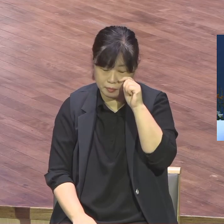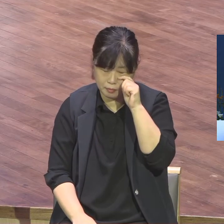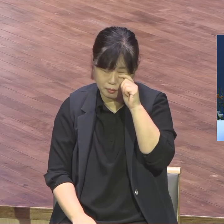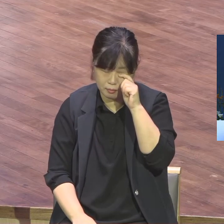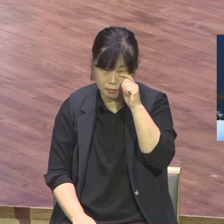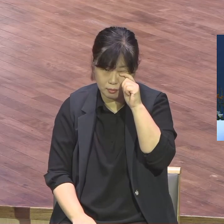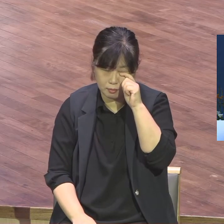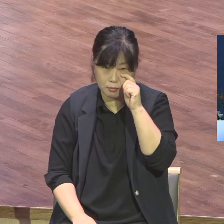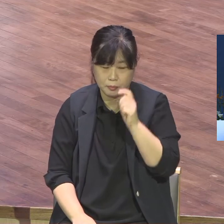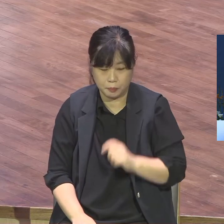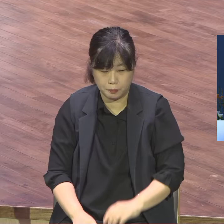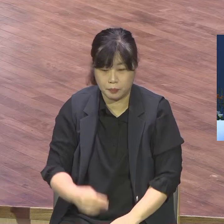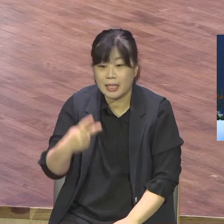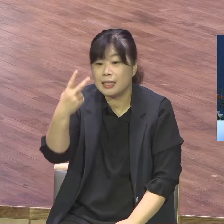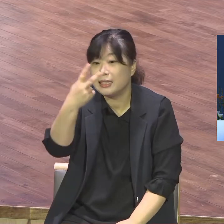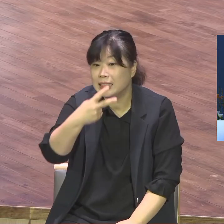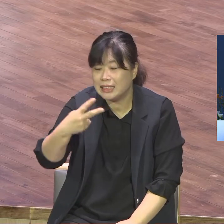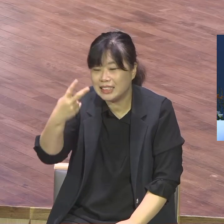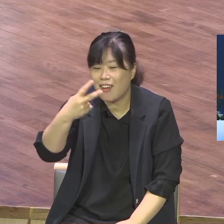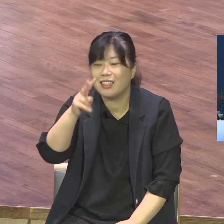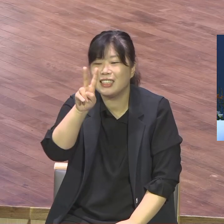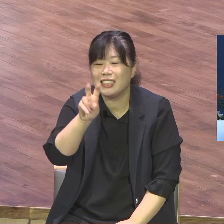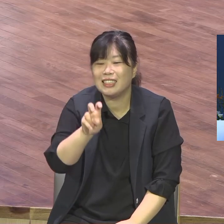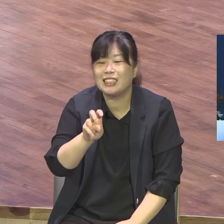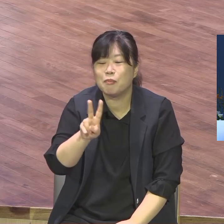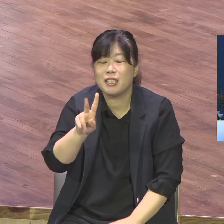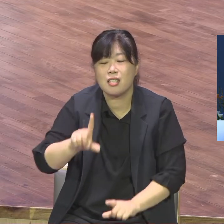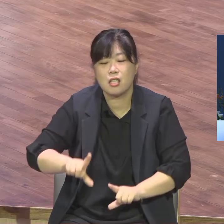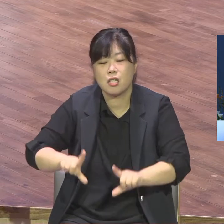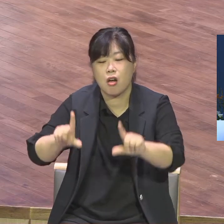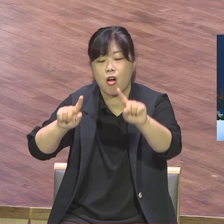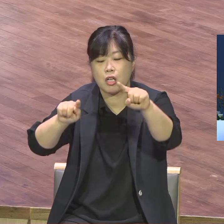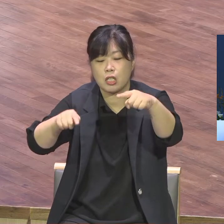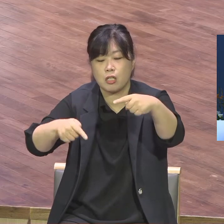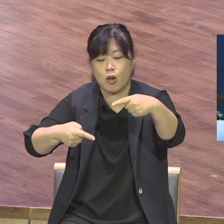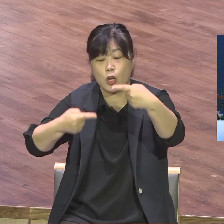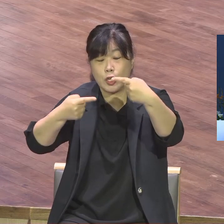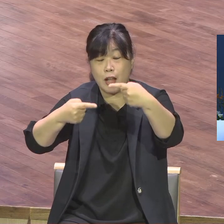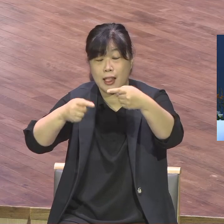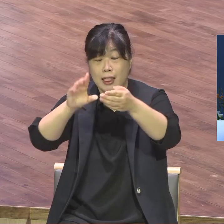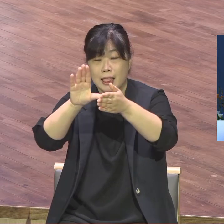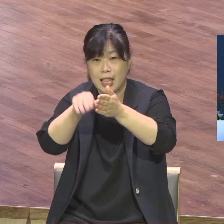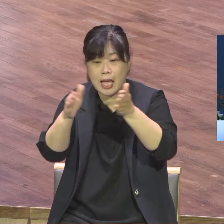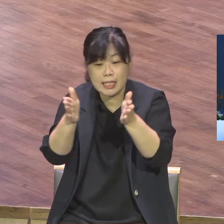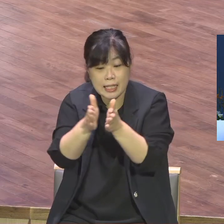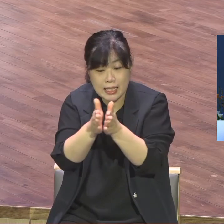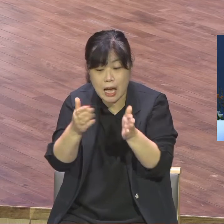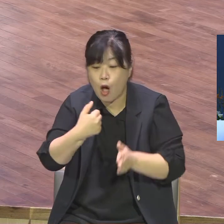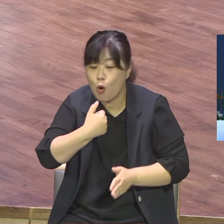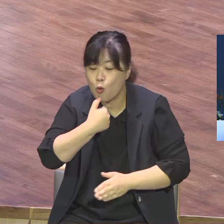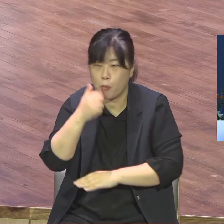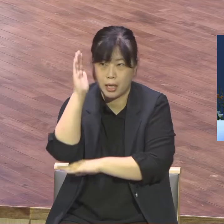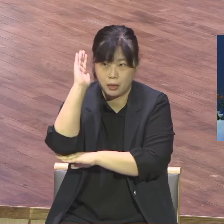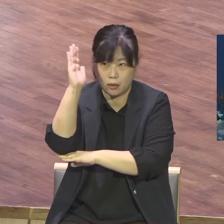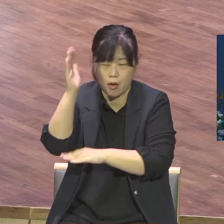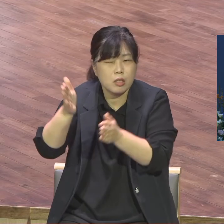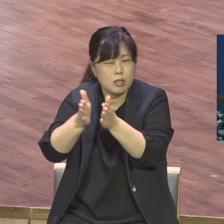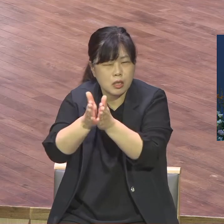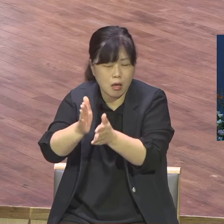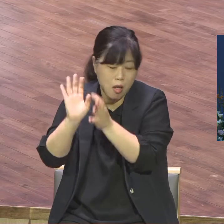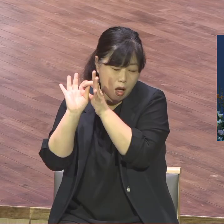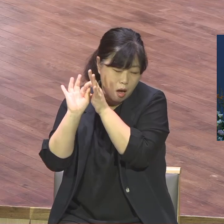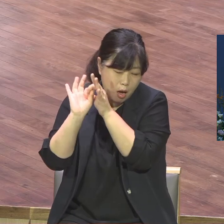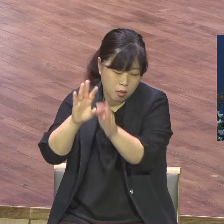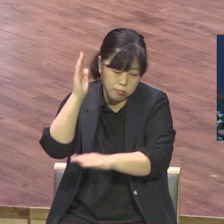2022년을 시작하면서 매주 로마서의 말씀을 그렇게 살펴보았는데